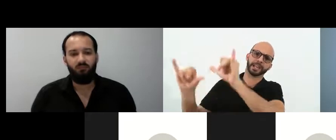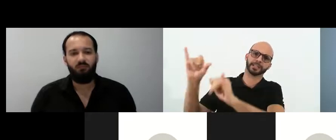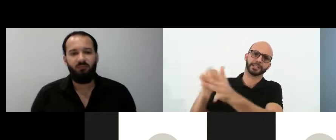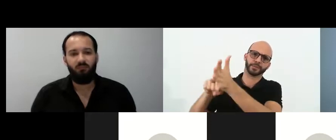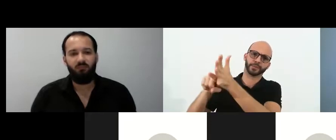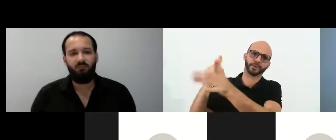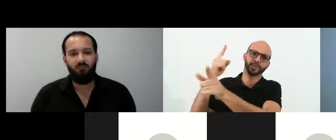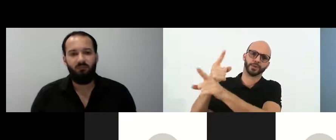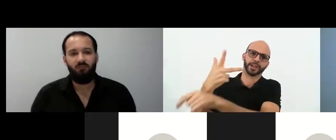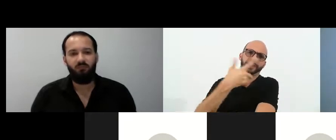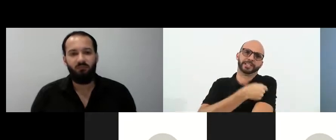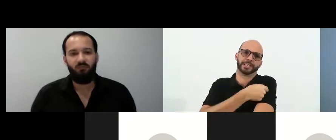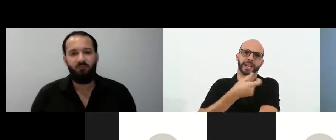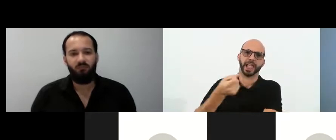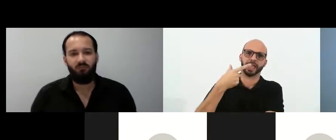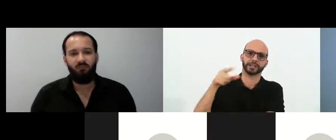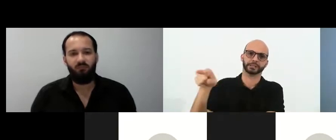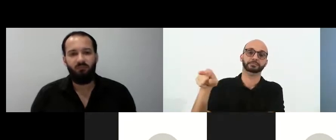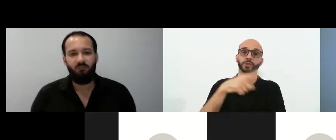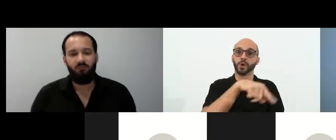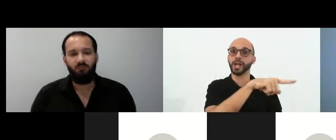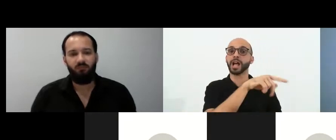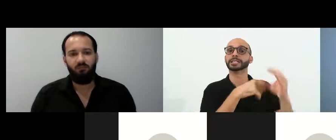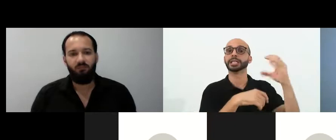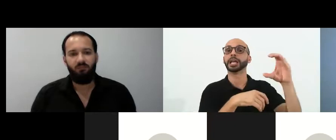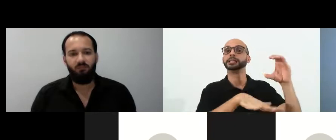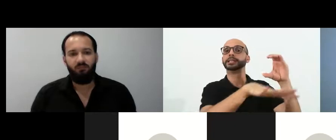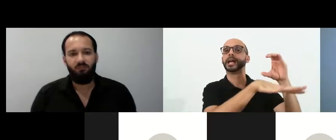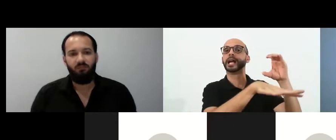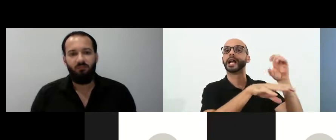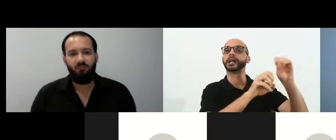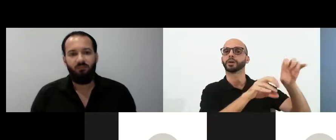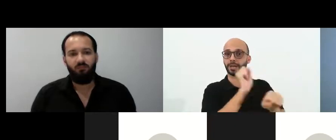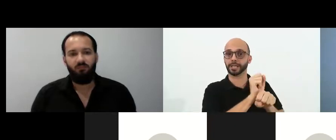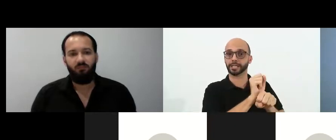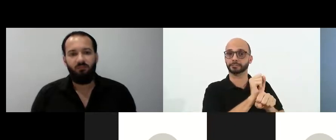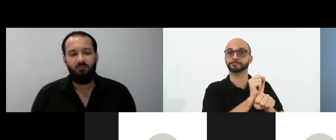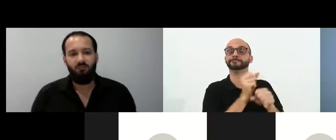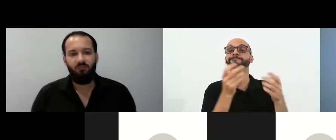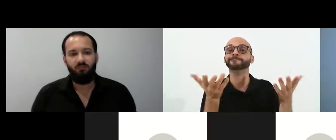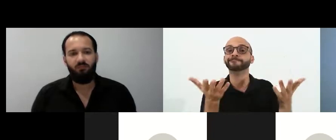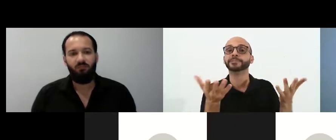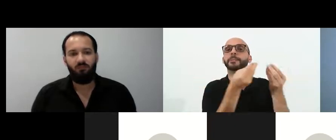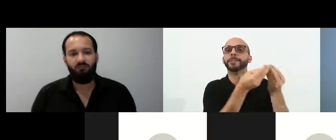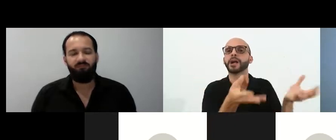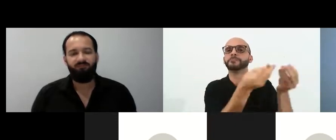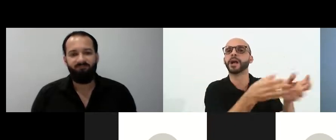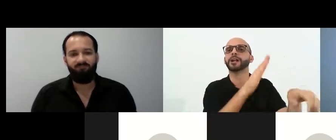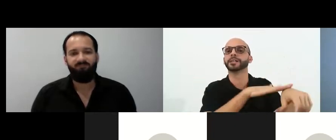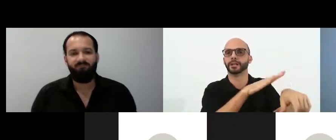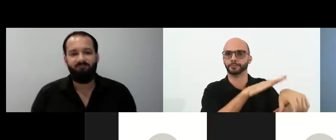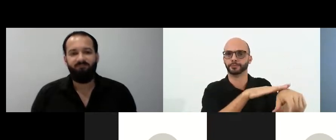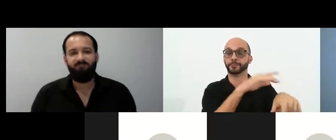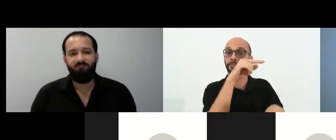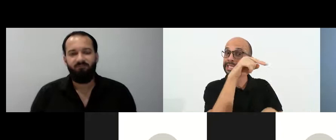vão ficar esperando a química, a ciência descobrirem? E aí a educação vai